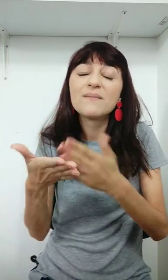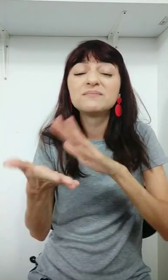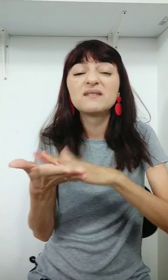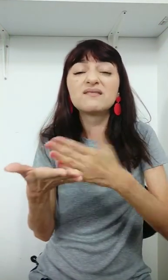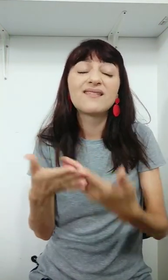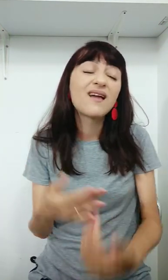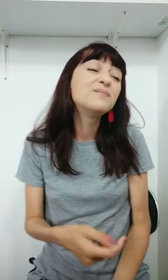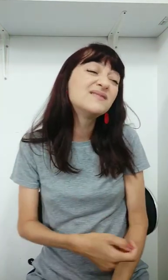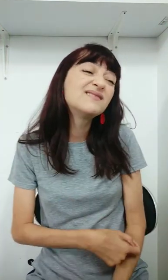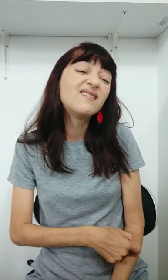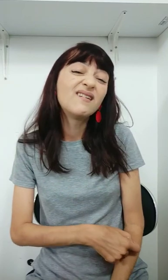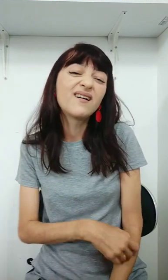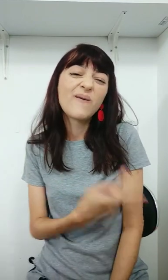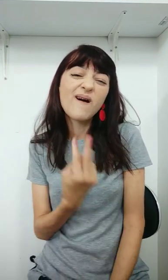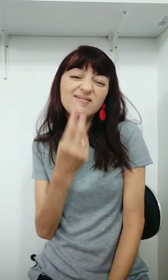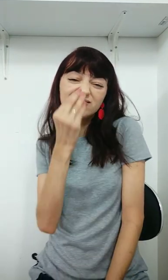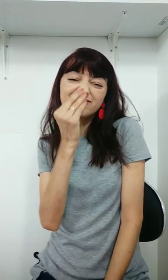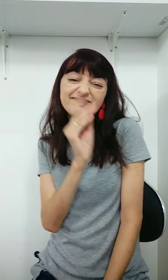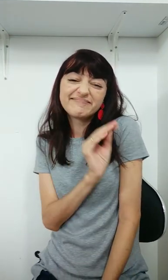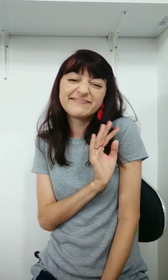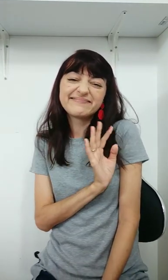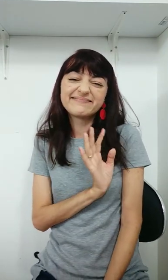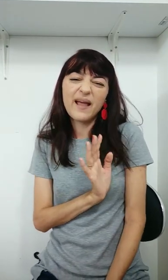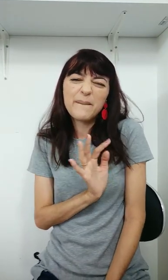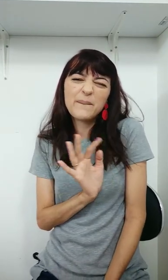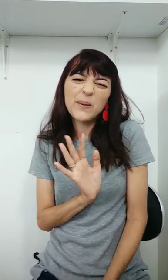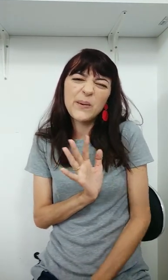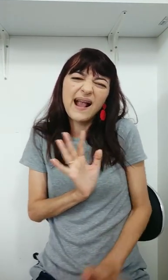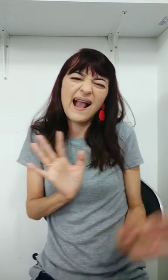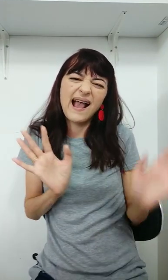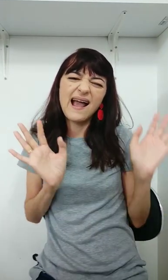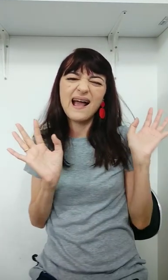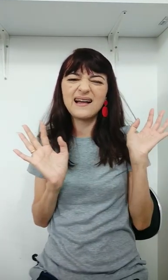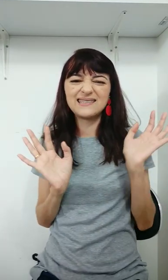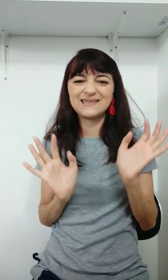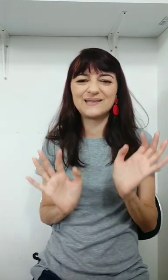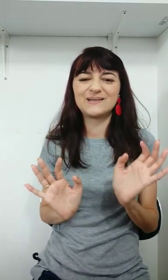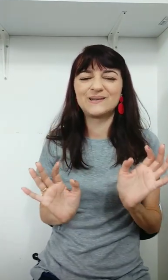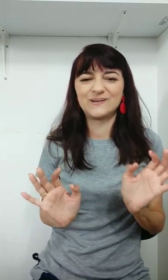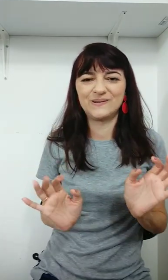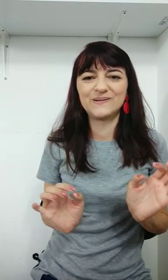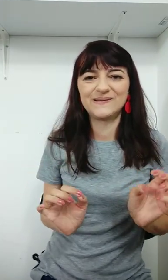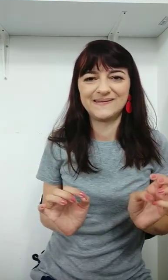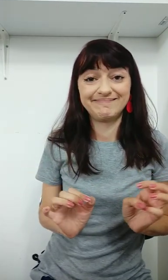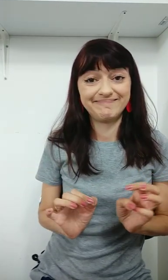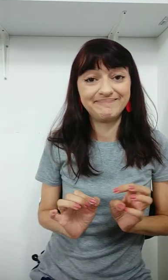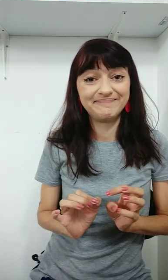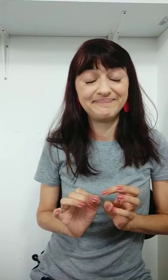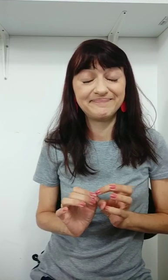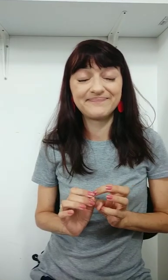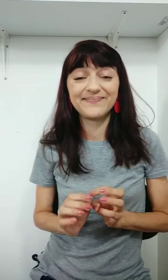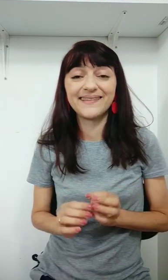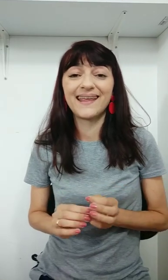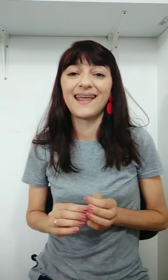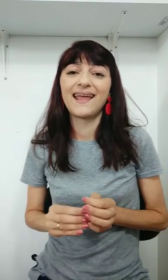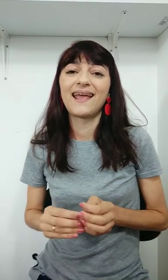conversar com uma intérprete, né? E essa intérprete ele meio que ignorou ela, não deu muita bola. Então, infelizmente, a gente